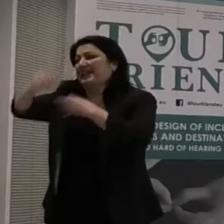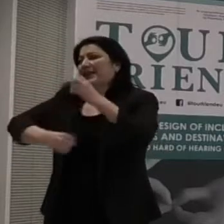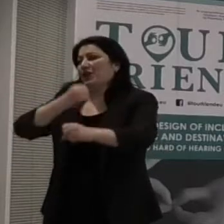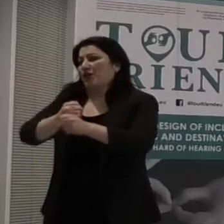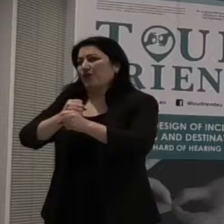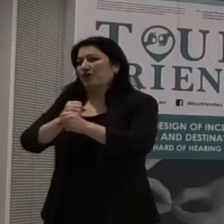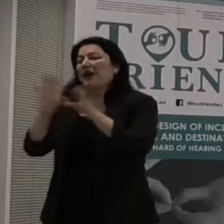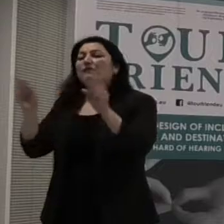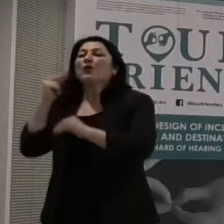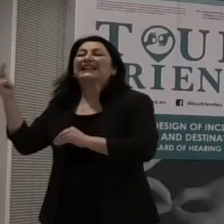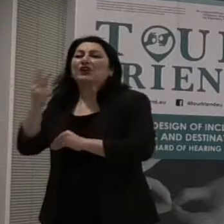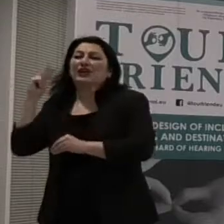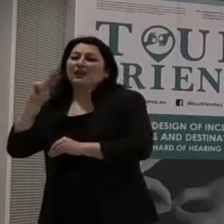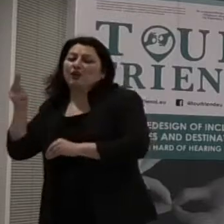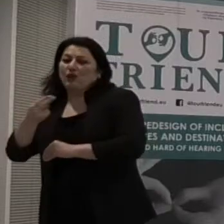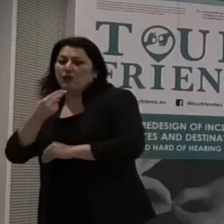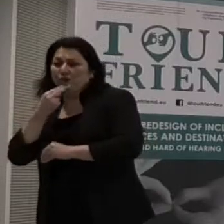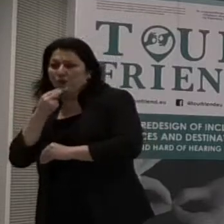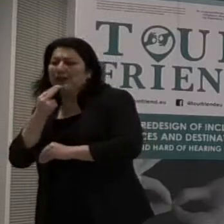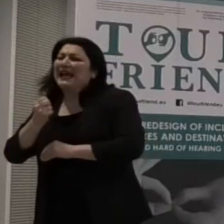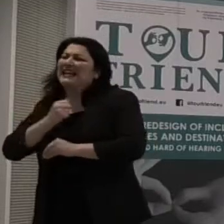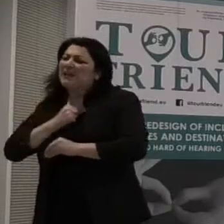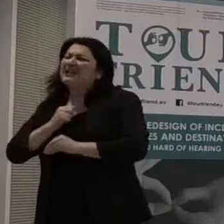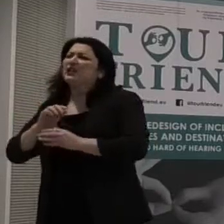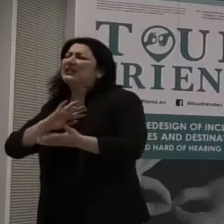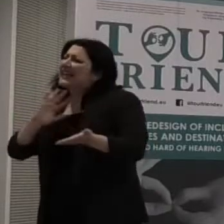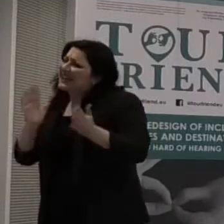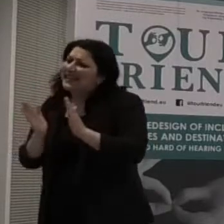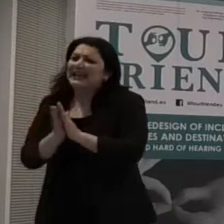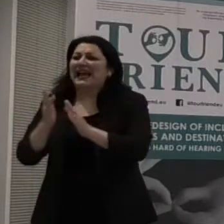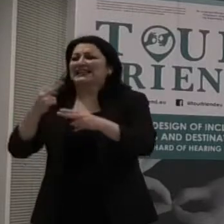κοφών, αλλά θεωρώ ότι είναι και για την ευρύτερη κοινωνία.